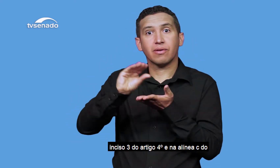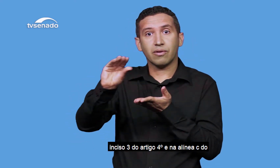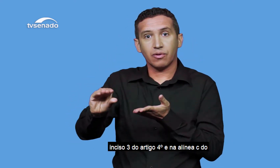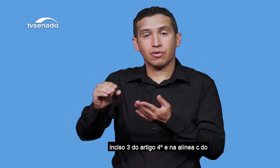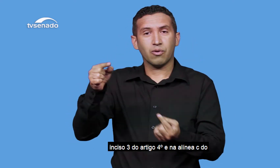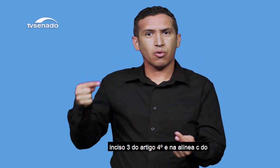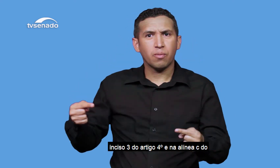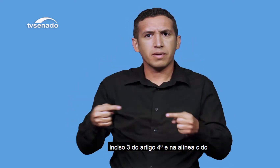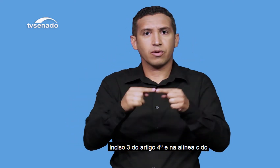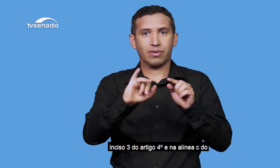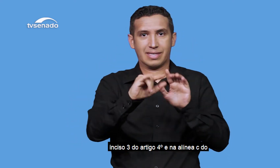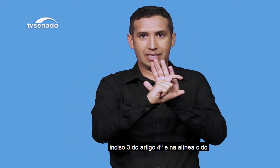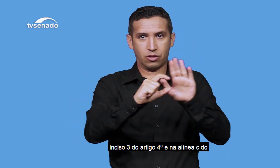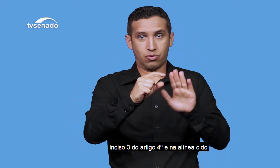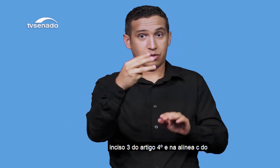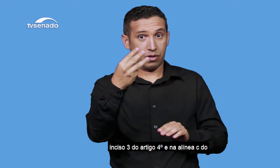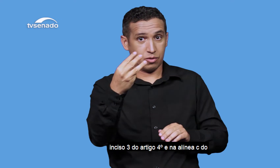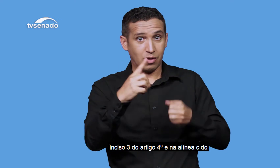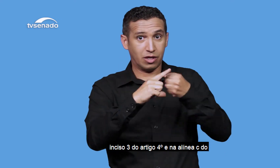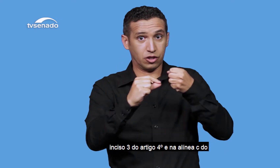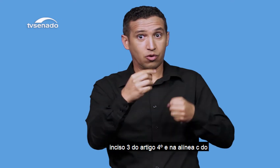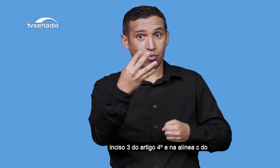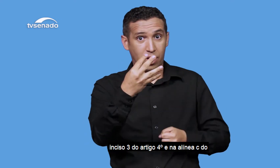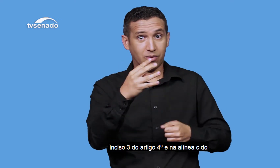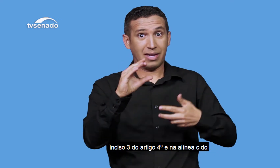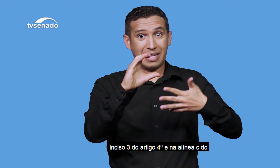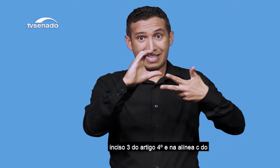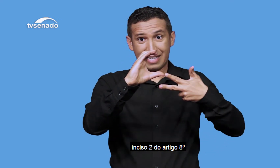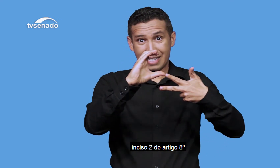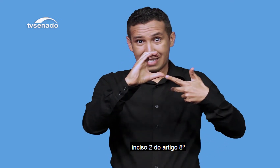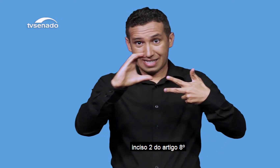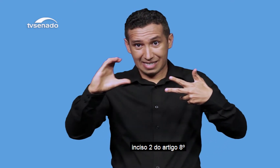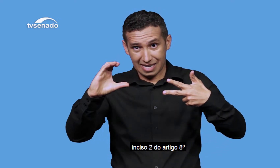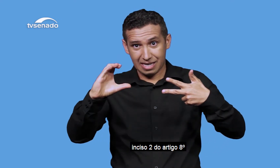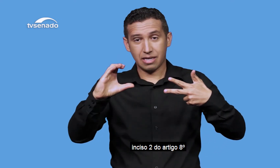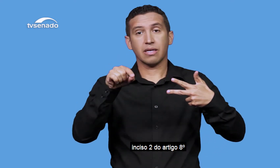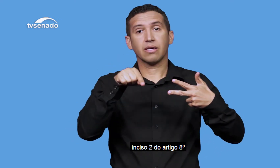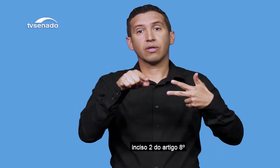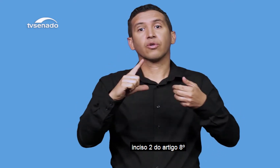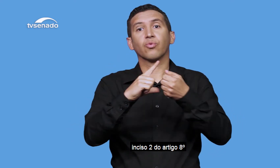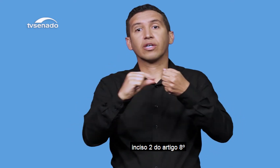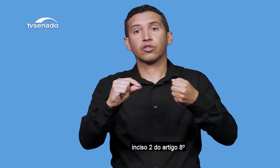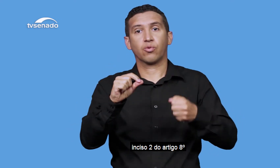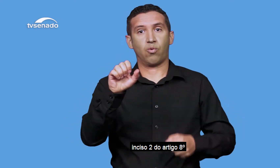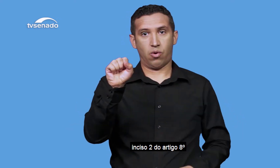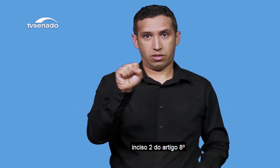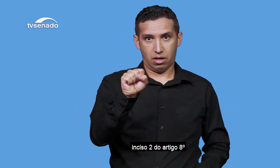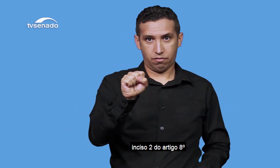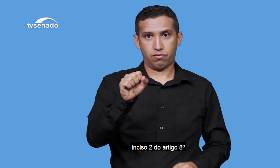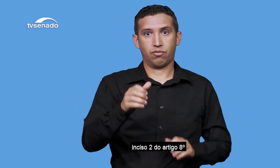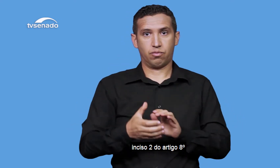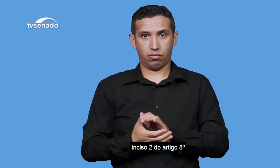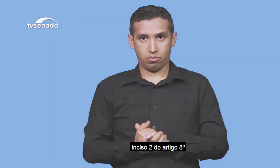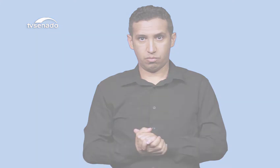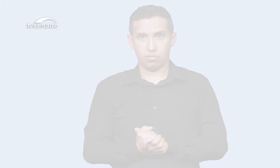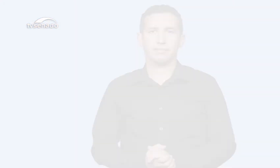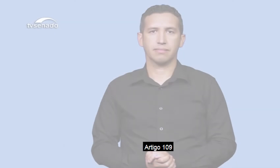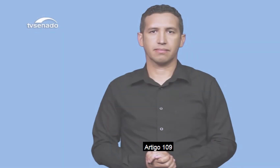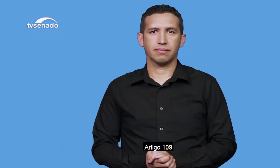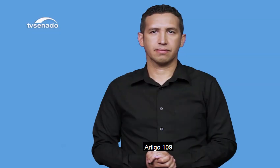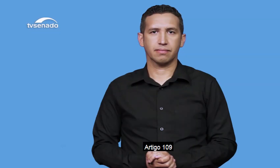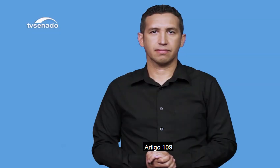no inciso 3 do artigo 4º e na alínea c do inciso 2 do artigo 8º do